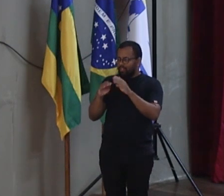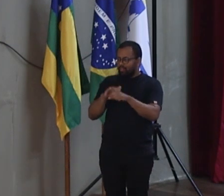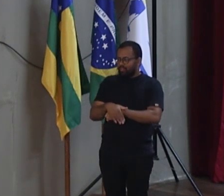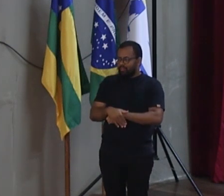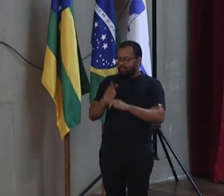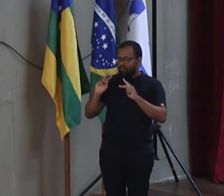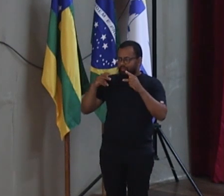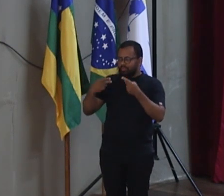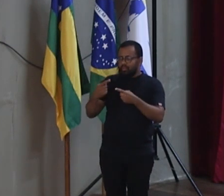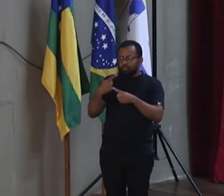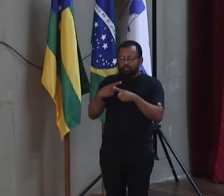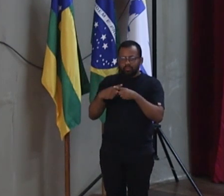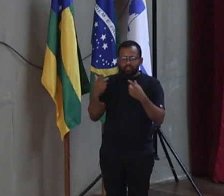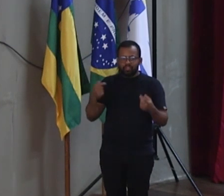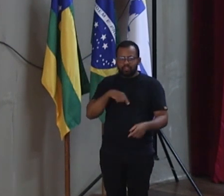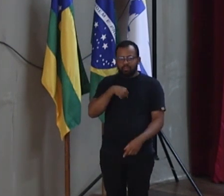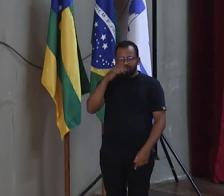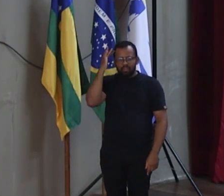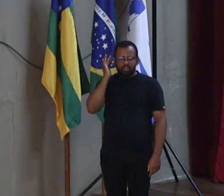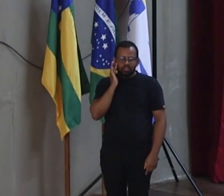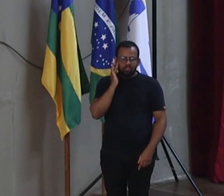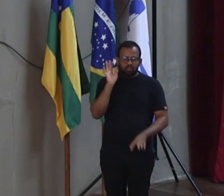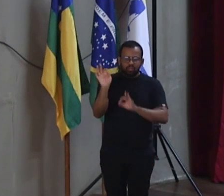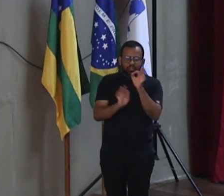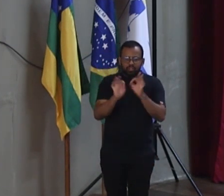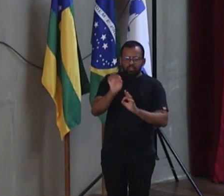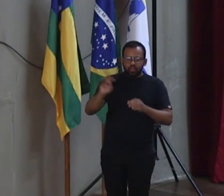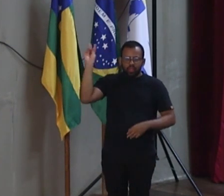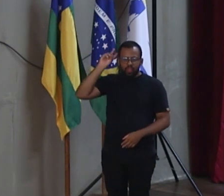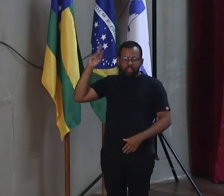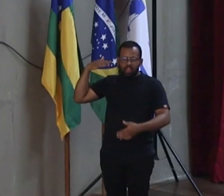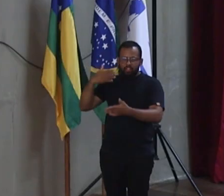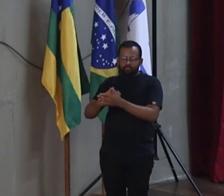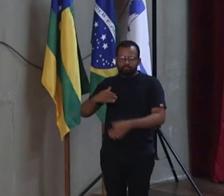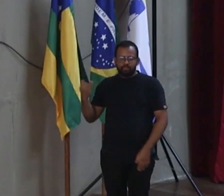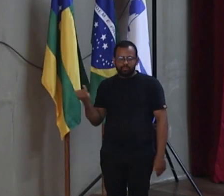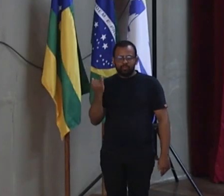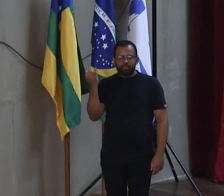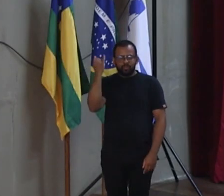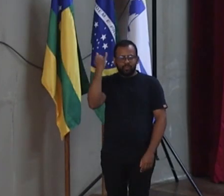Então, por que eu acho que esse preâmbulo histórico é importante? Pode passar.